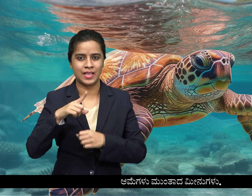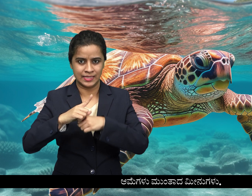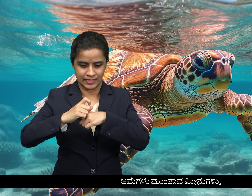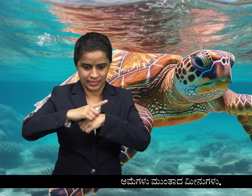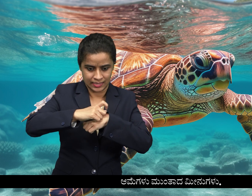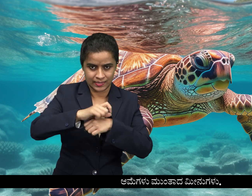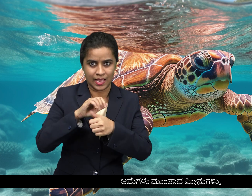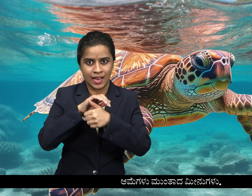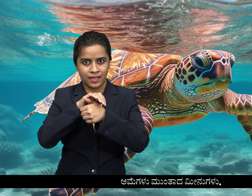ಆಮೆಗಳು ಮುಂತಾದ ಮೀನುಗಳು.